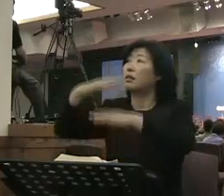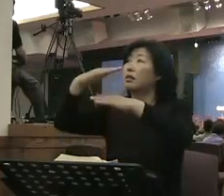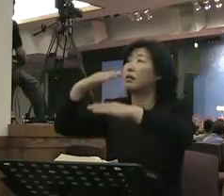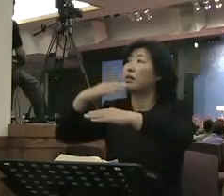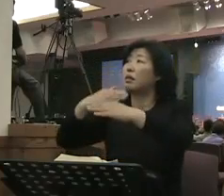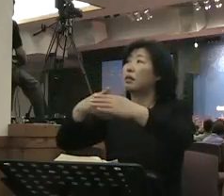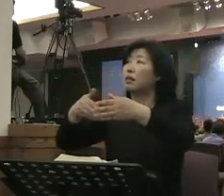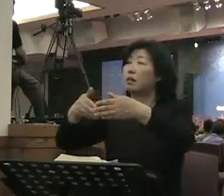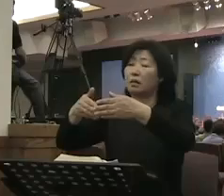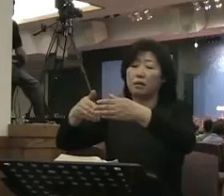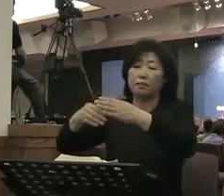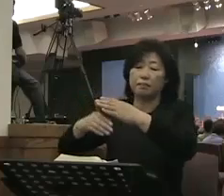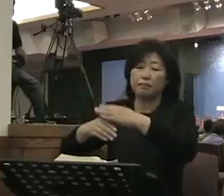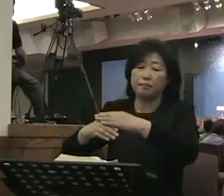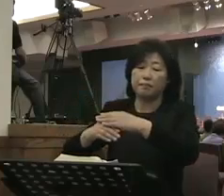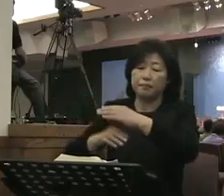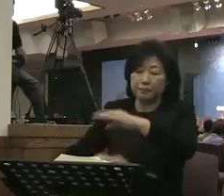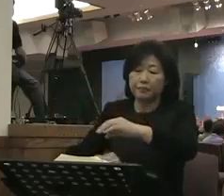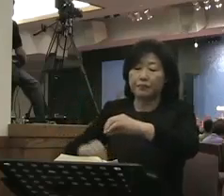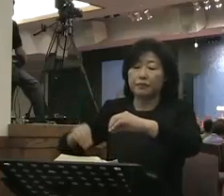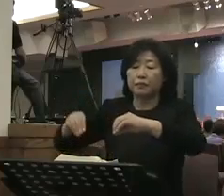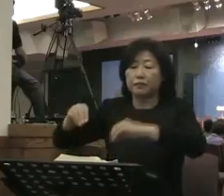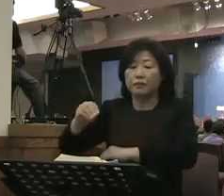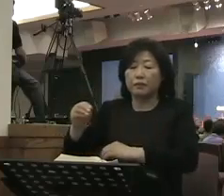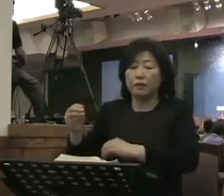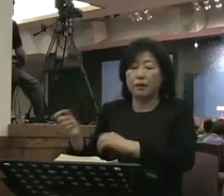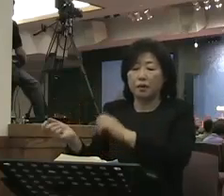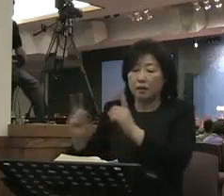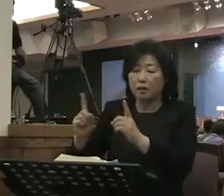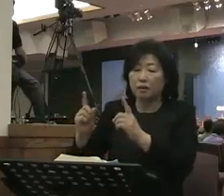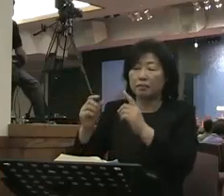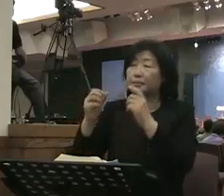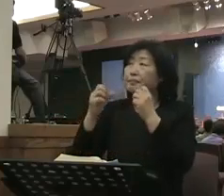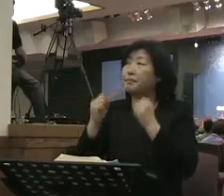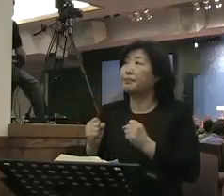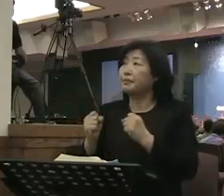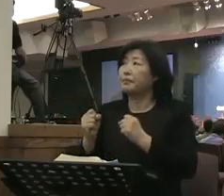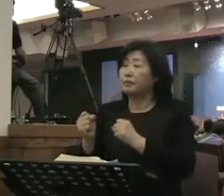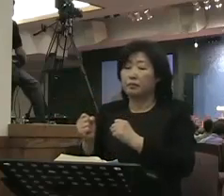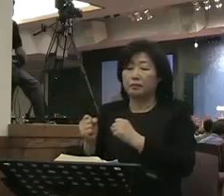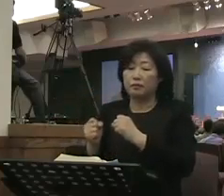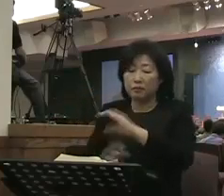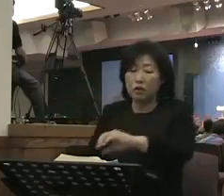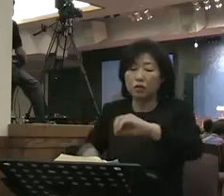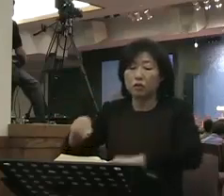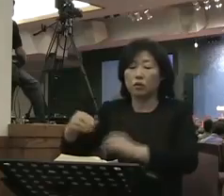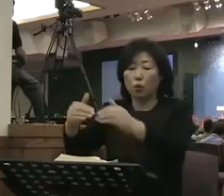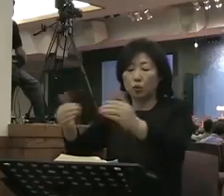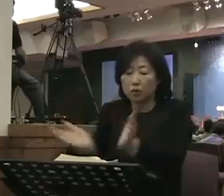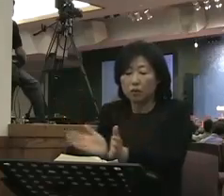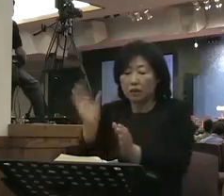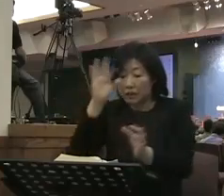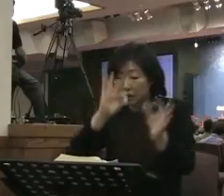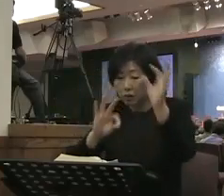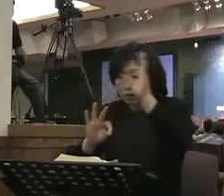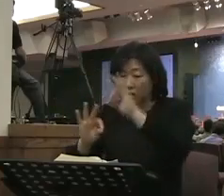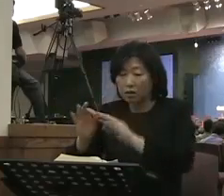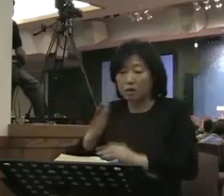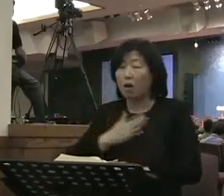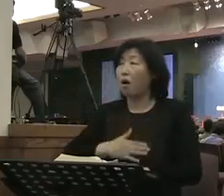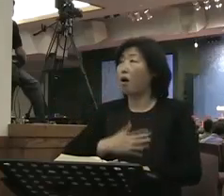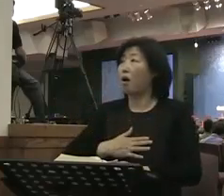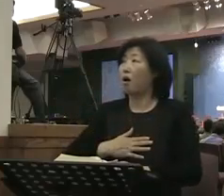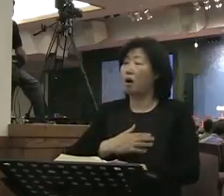물결을 역전시킬 수 있는 살아있는 역전의 공동체를 찾고 계신다는 것을 알아야 합니다.